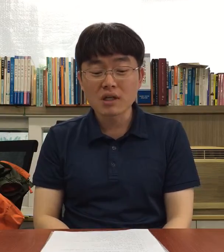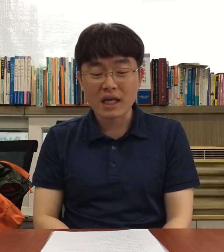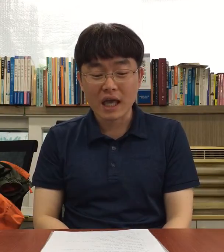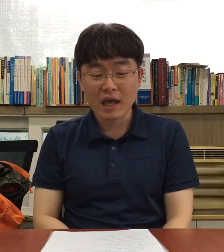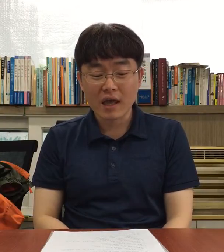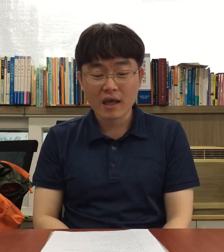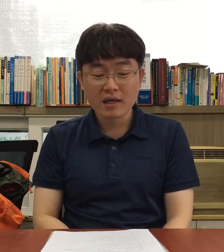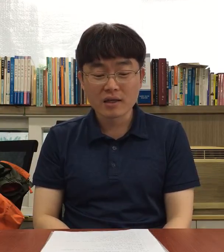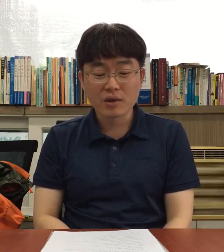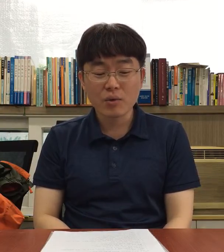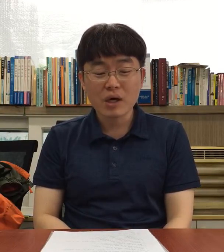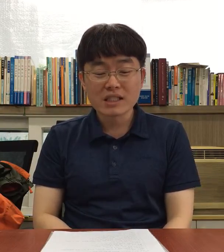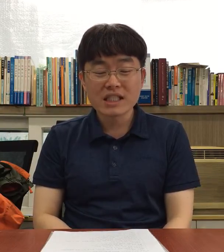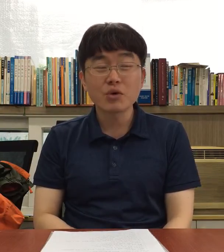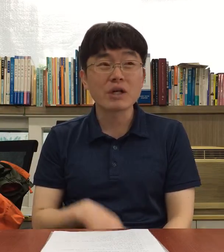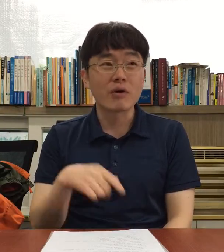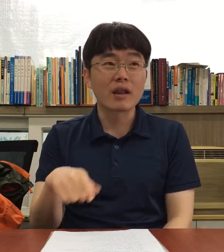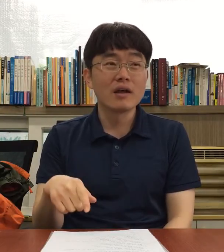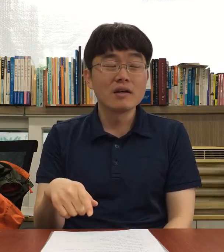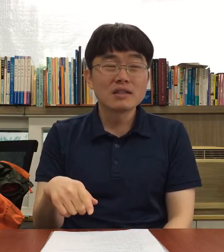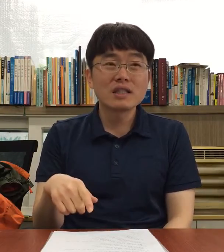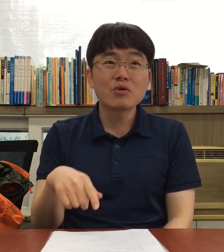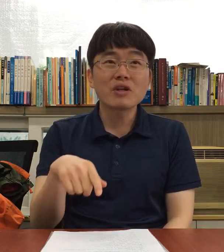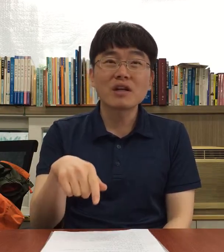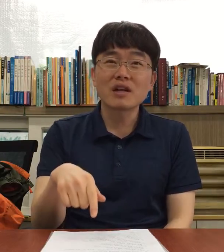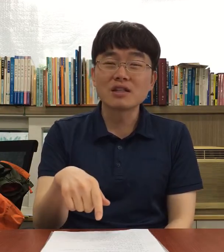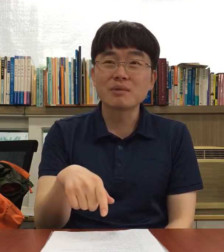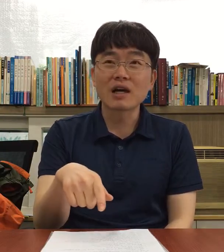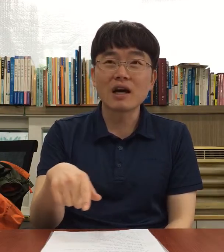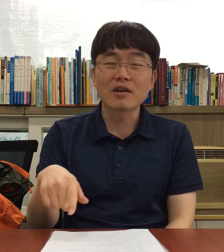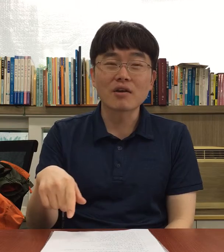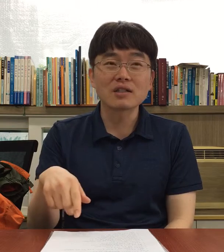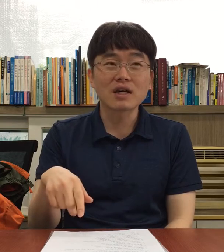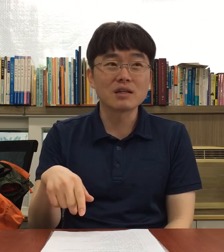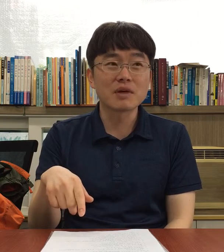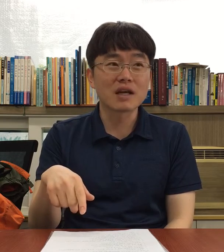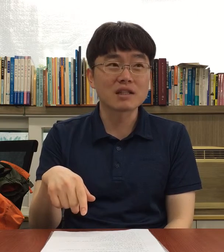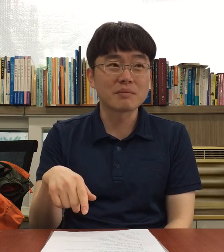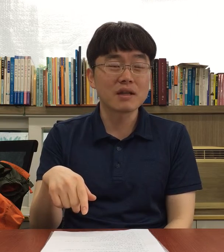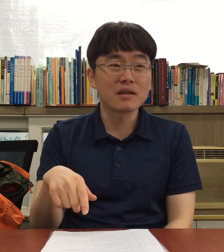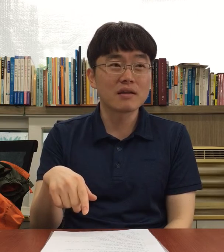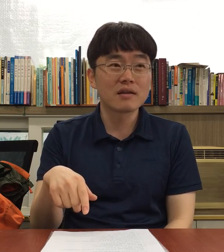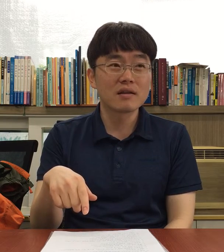향해, 그리고 시종일관. 시종일관이라는 의미가 여러 가지가 의미가 있겠지만